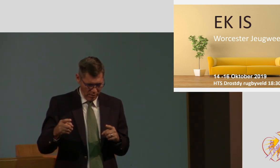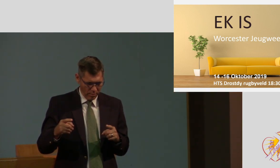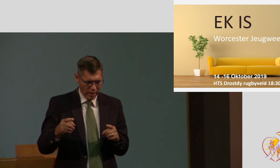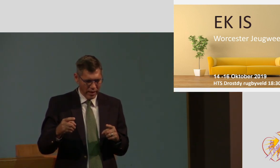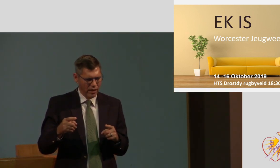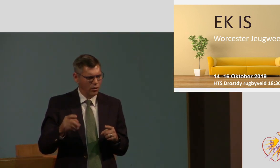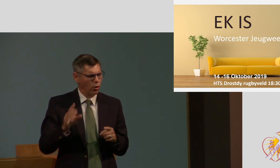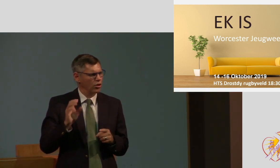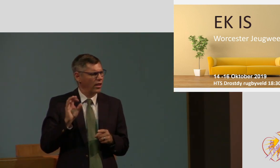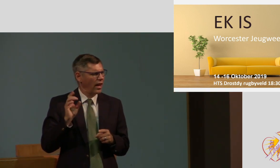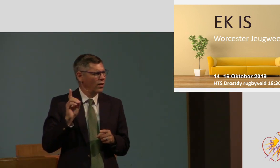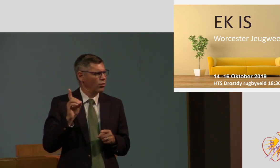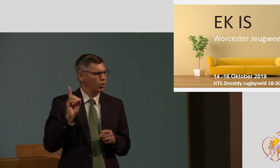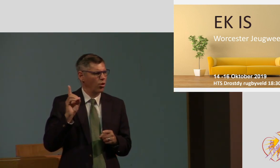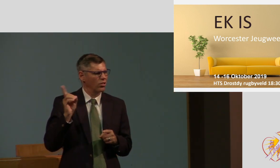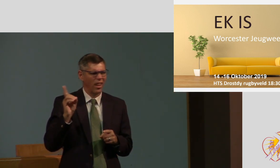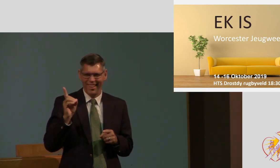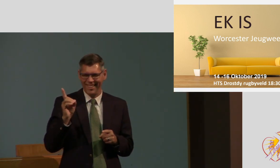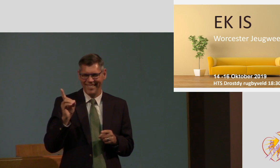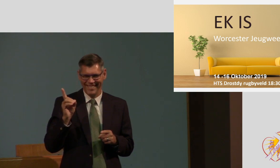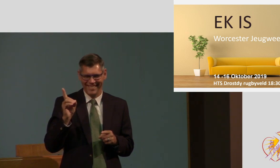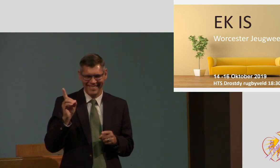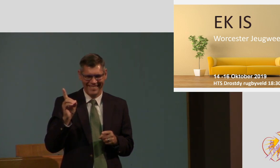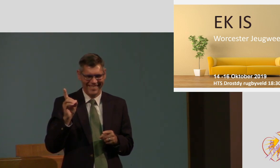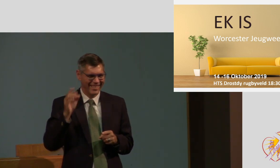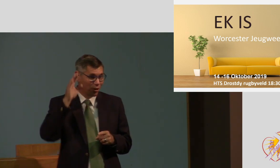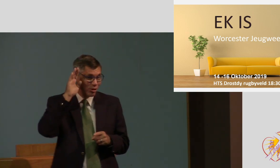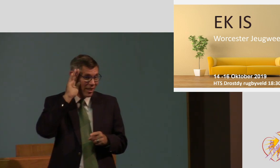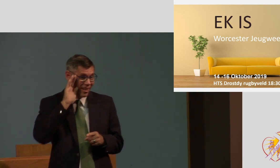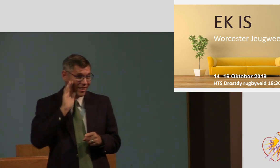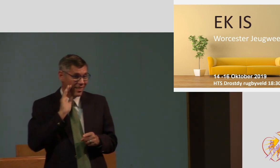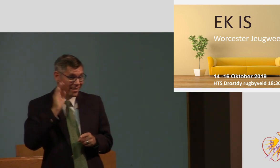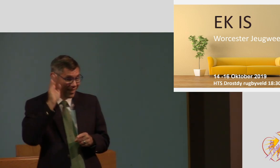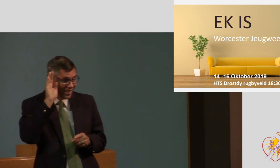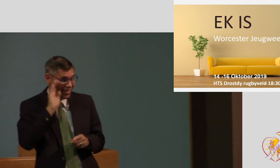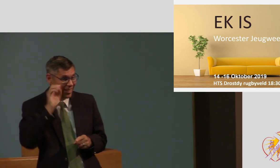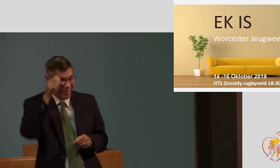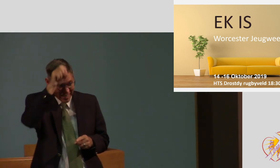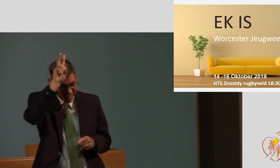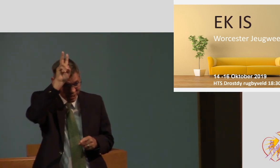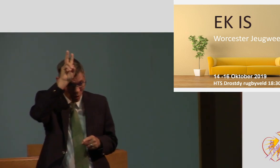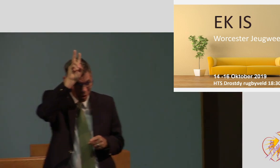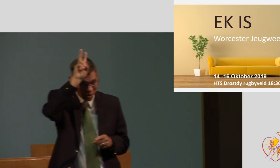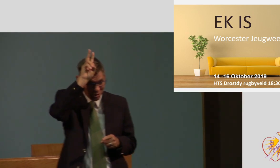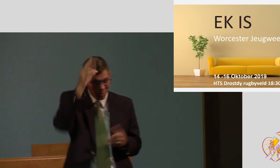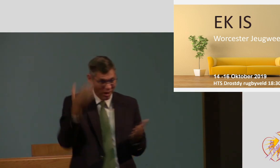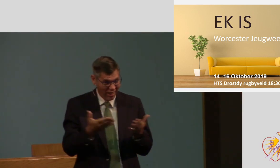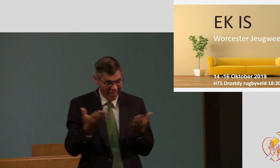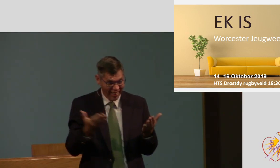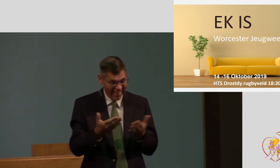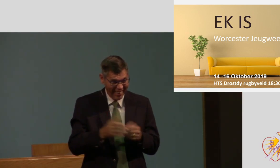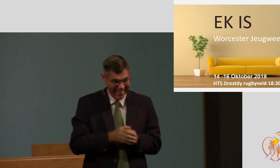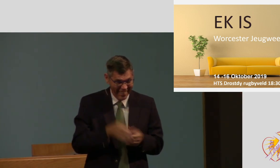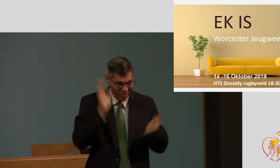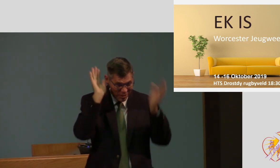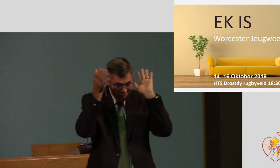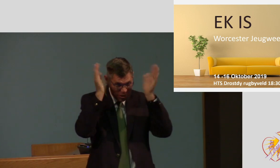by Drosdui. Hoe's Drosdui? Drosdui. Want ek weet hulle is die donkieskool, of die donkieskool,